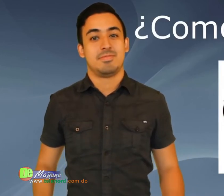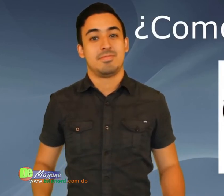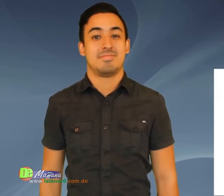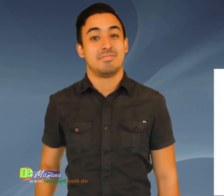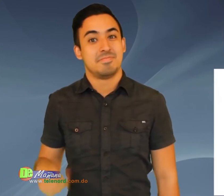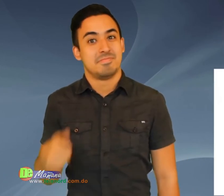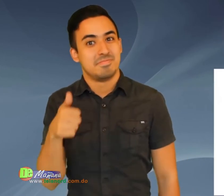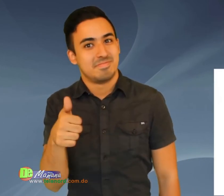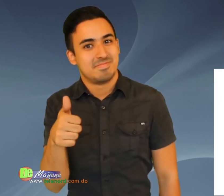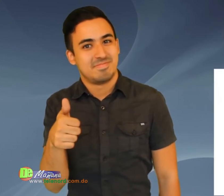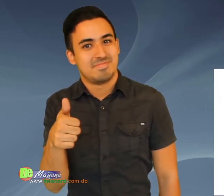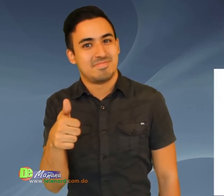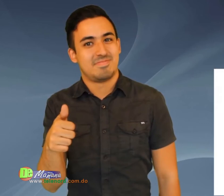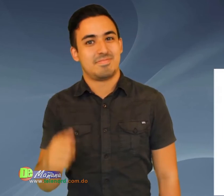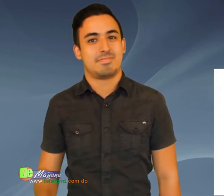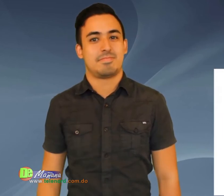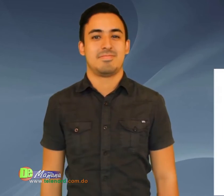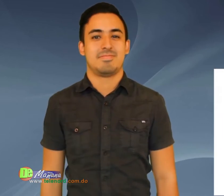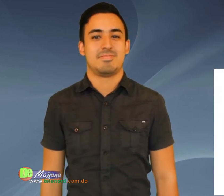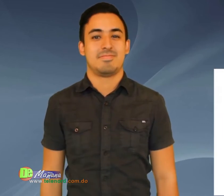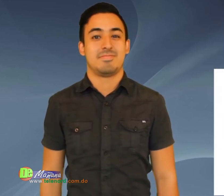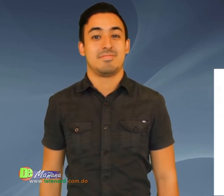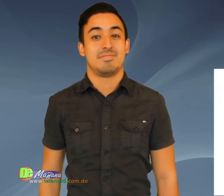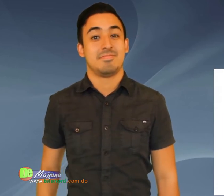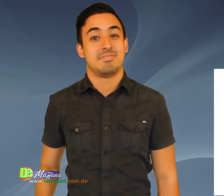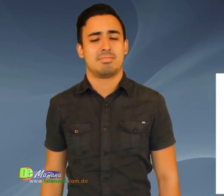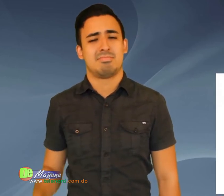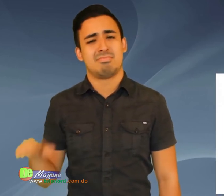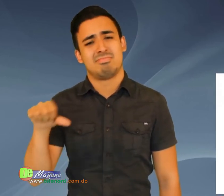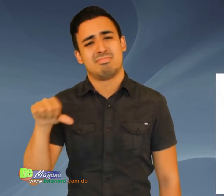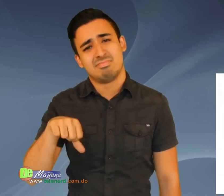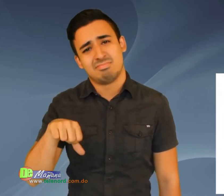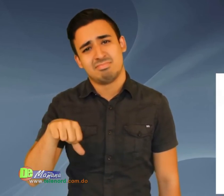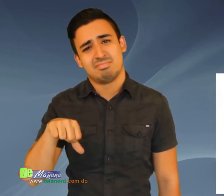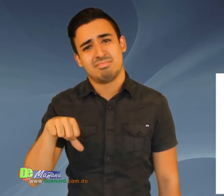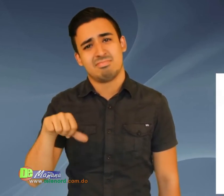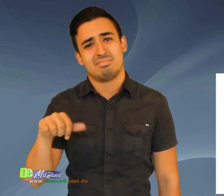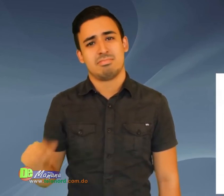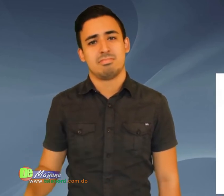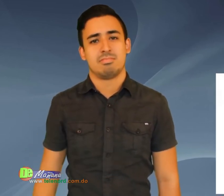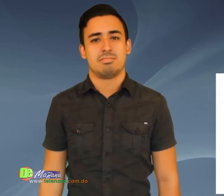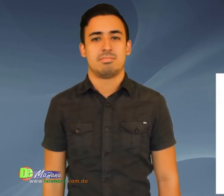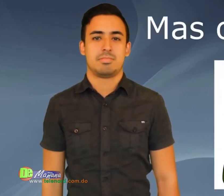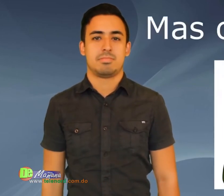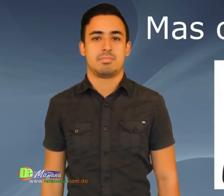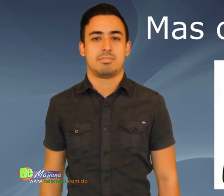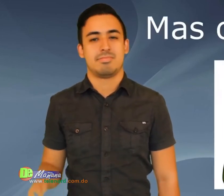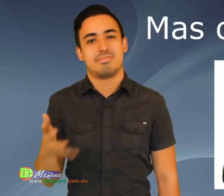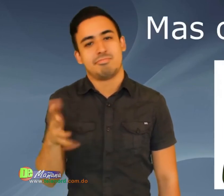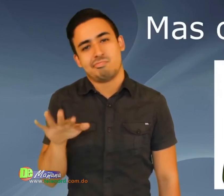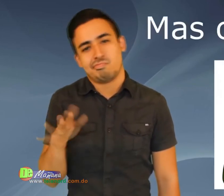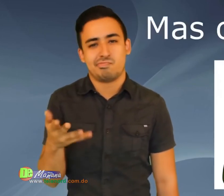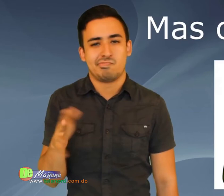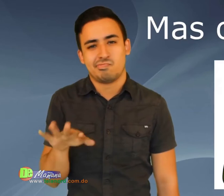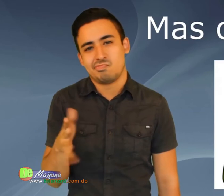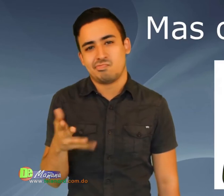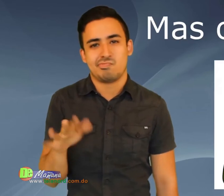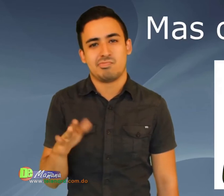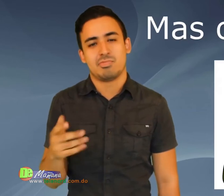inconsciente. Pero también los medios de comunicación deberíamos promover eso para que el que no entiende el lenguaje de señal lo pueda entender